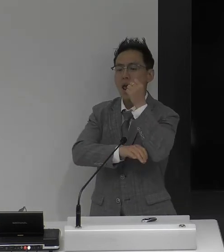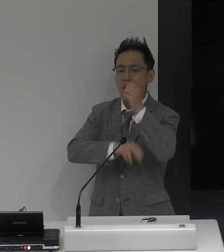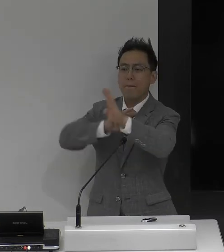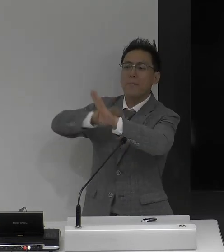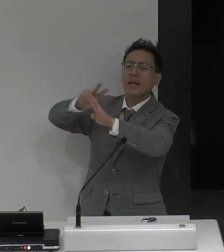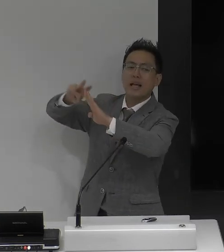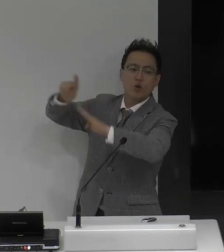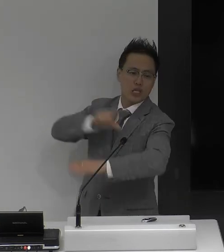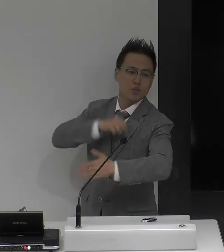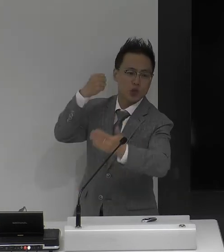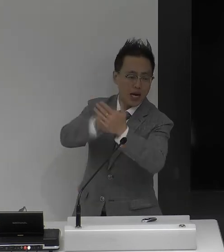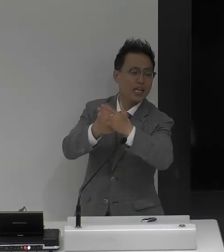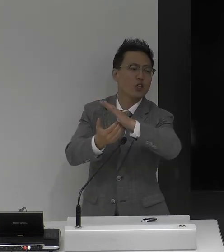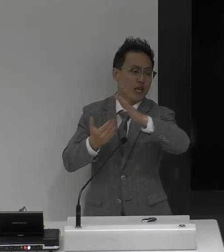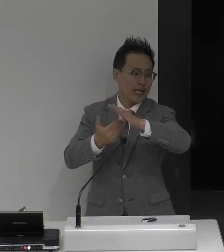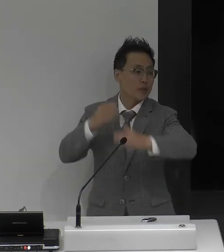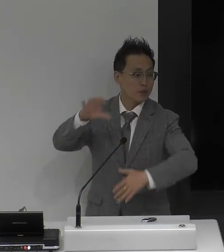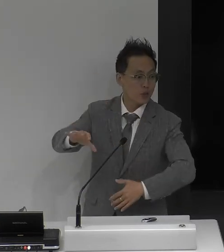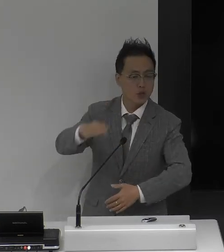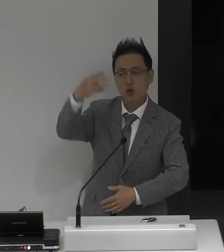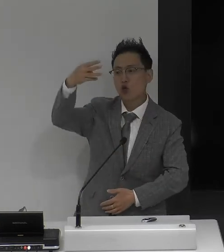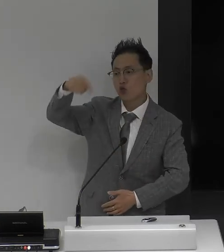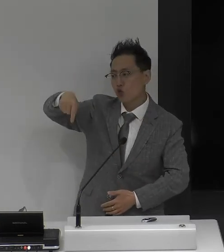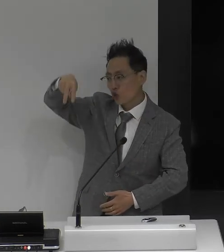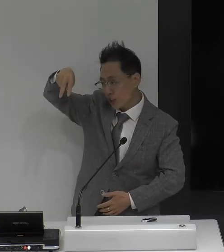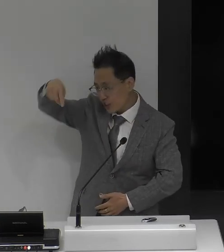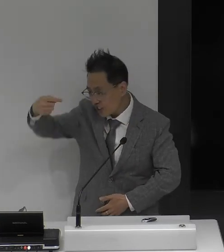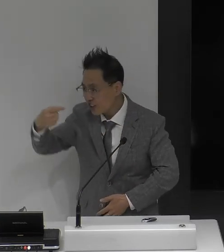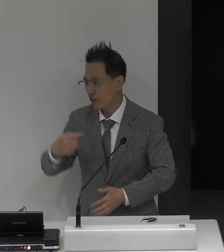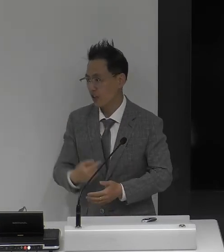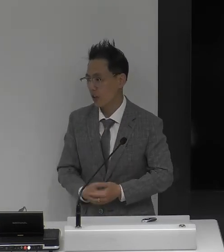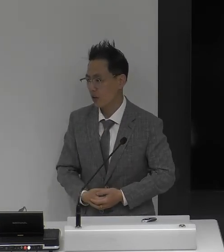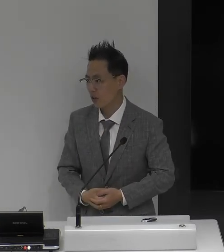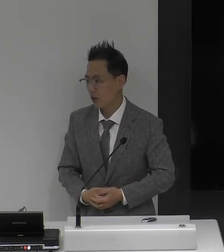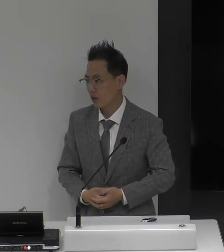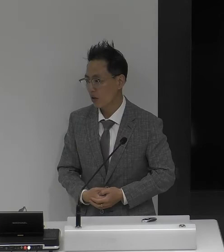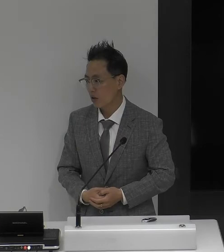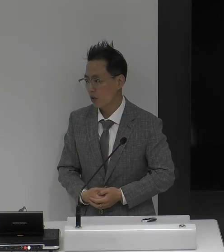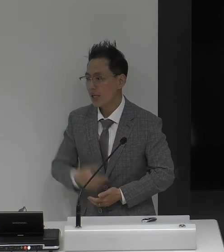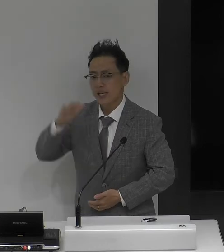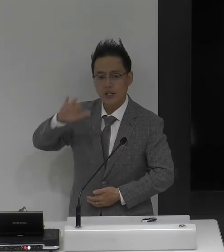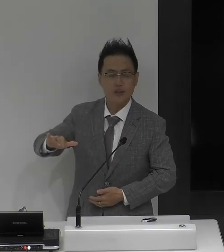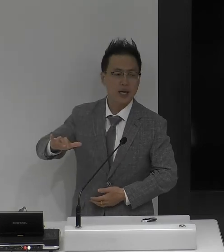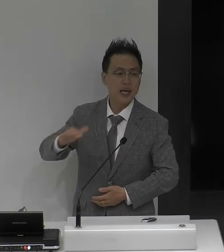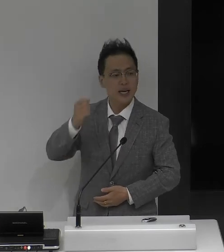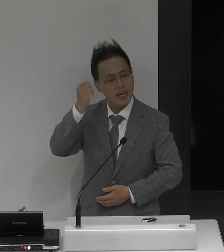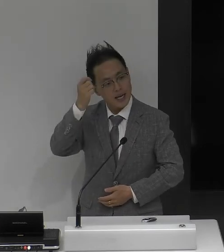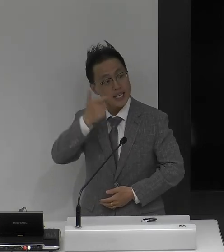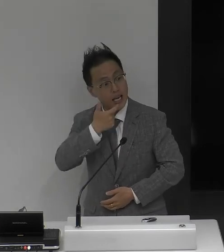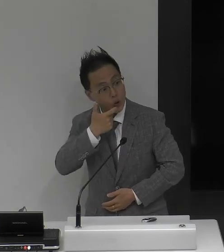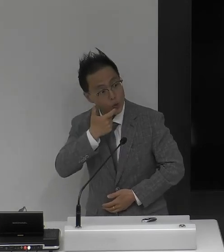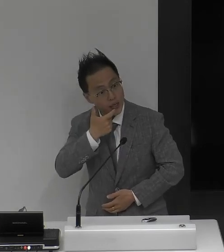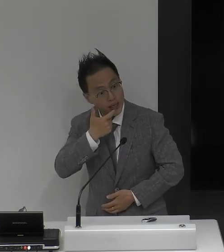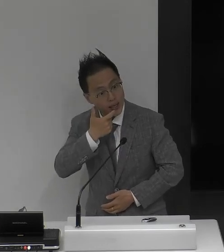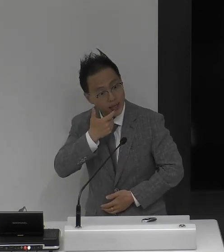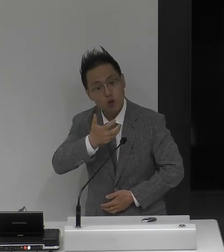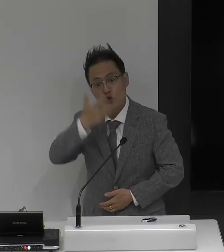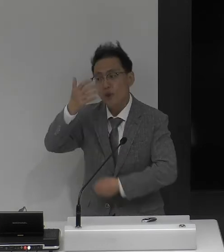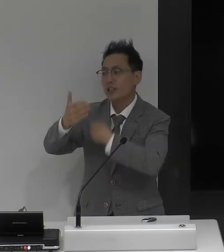원래 베델로 이름 정하기 전에 이름은요 루스였어요. 그런데 야곱이 꿈에서